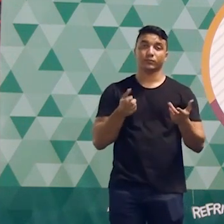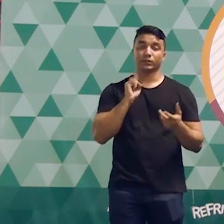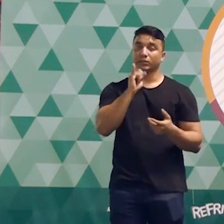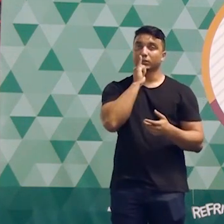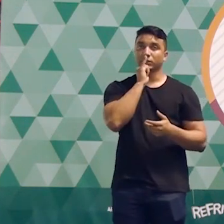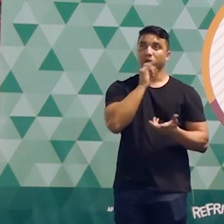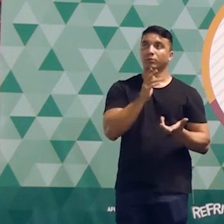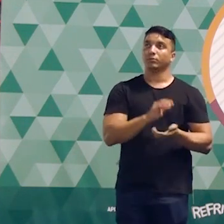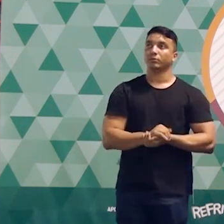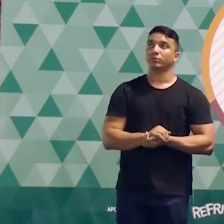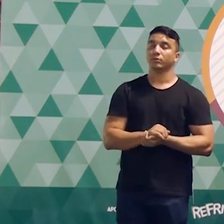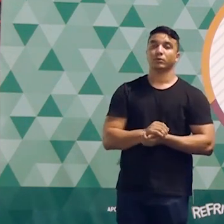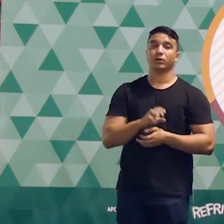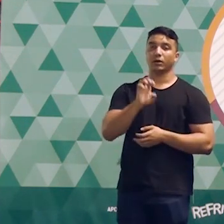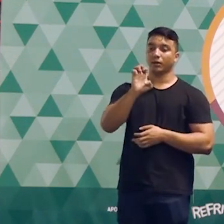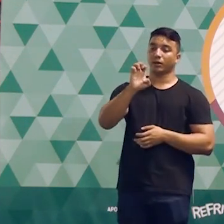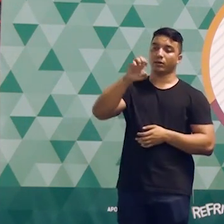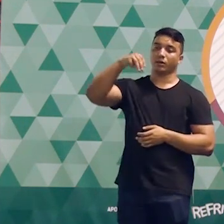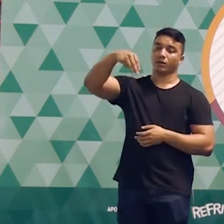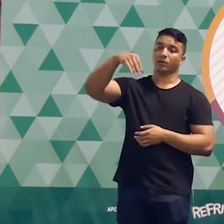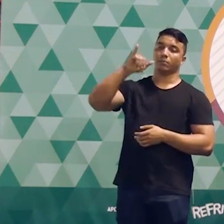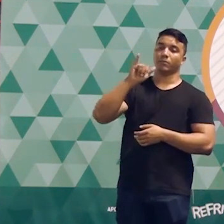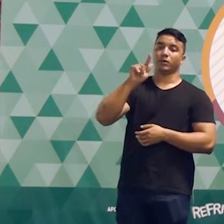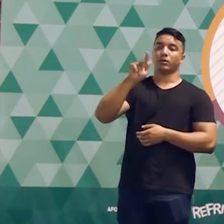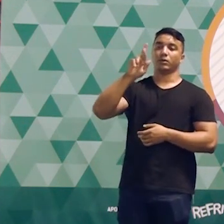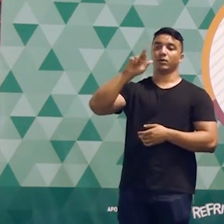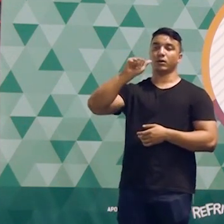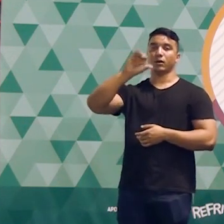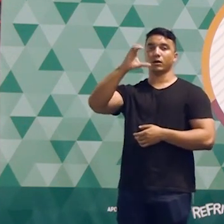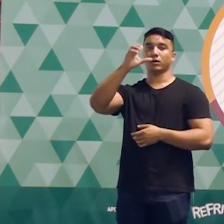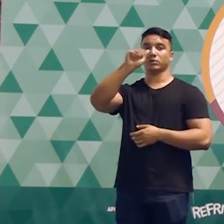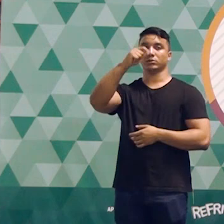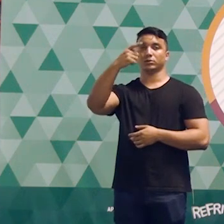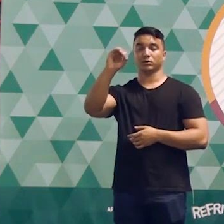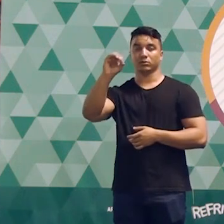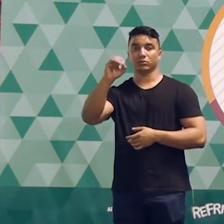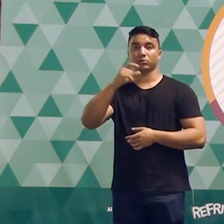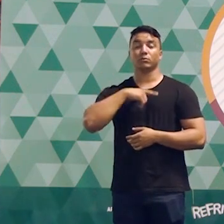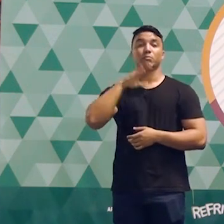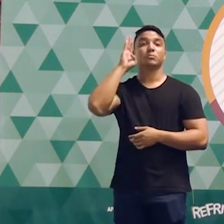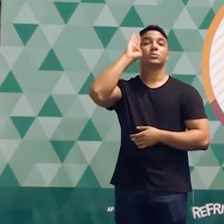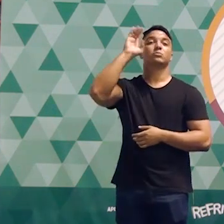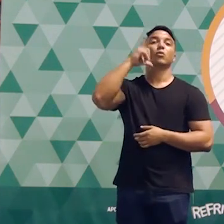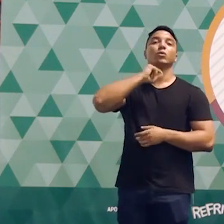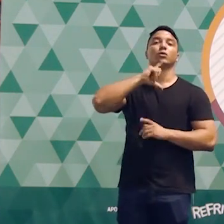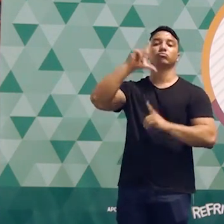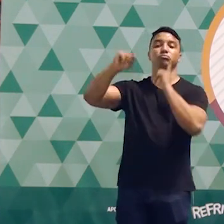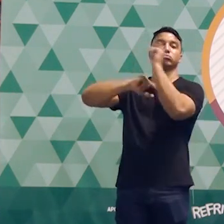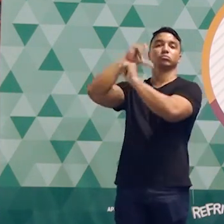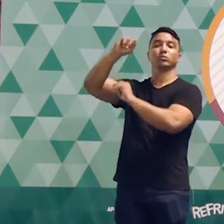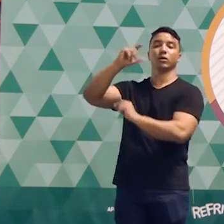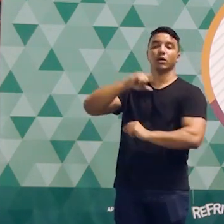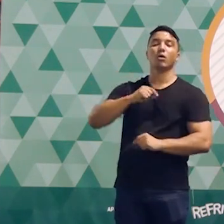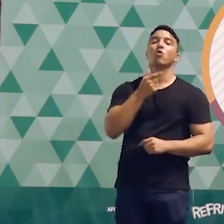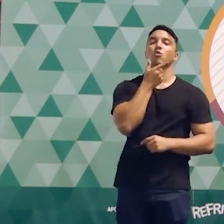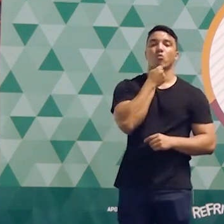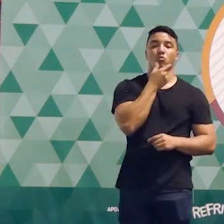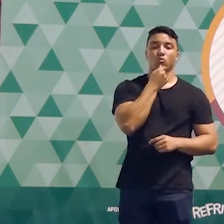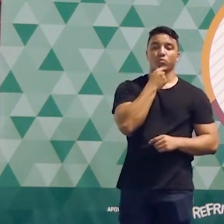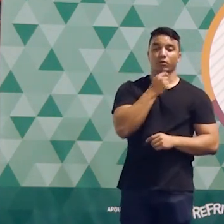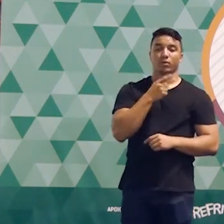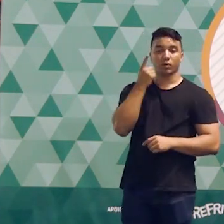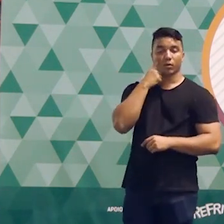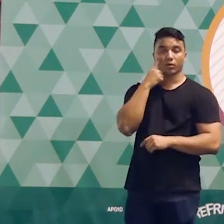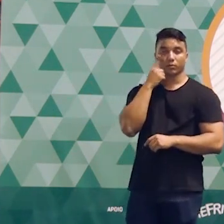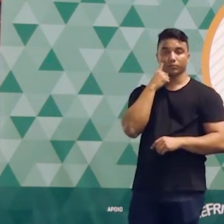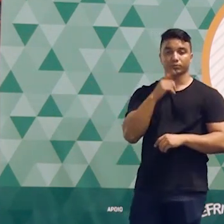também ele enfrentar uma emigração muito grande, o pessoal estiver saindo do país, quem geralmente sai primeiro são os homens. Tanto que aqui você vê essas